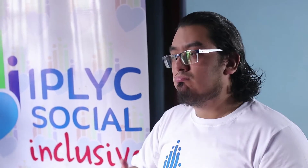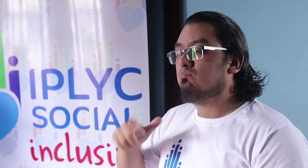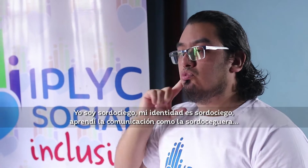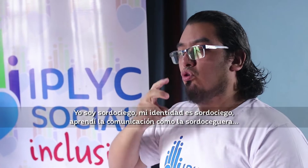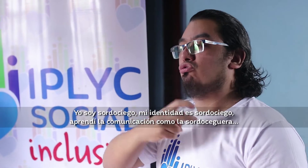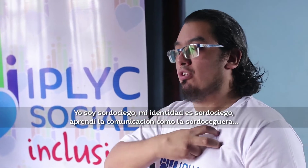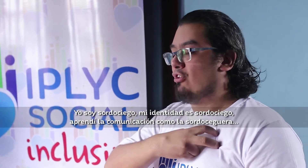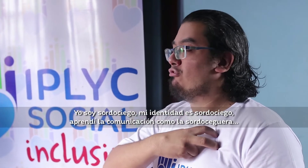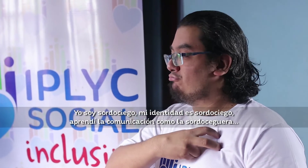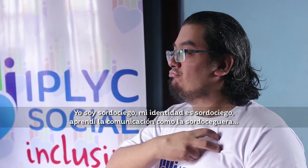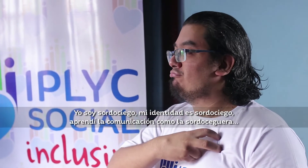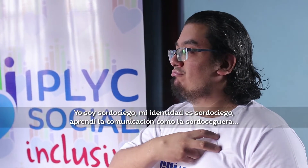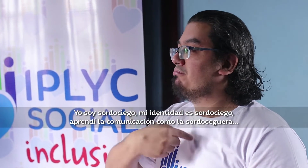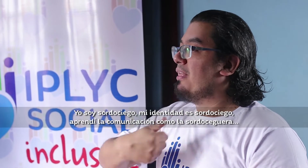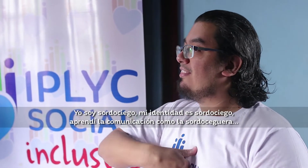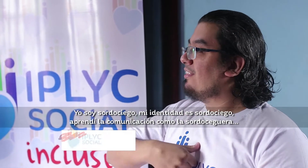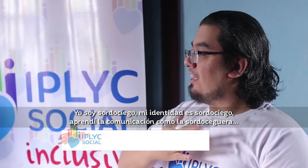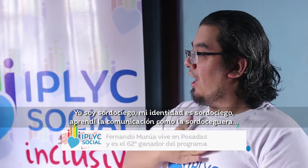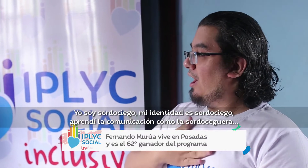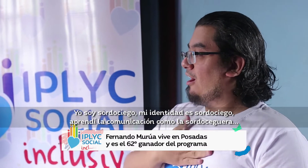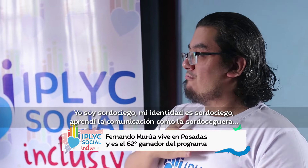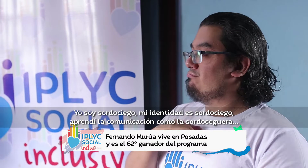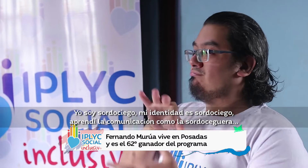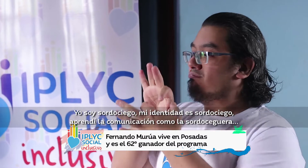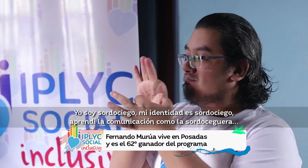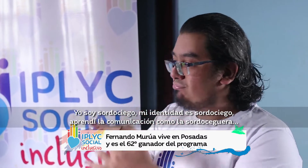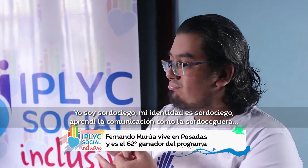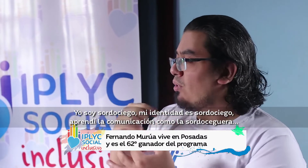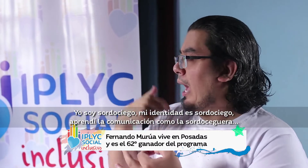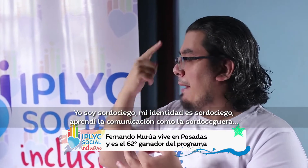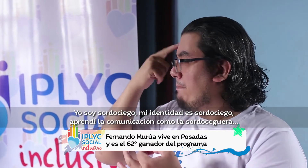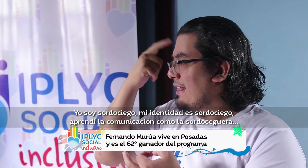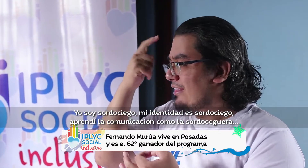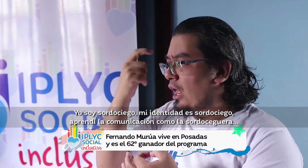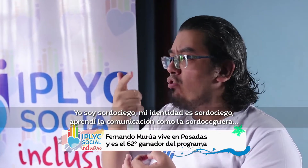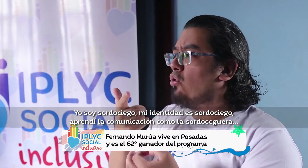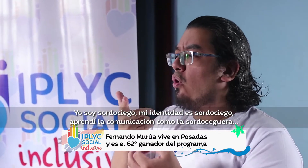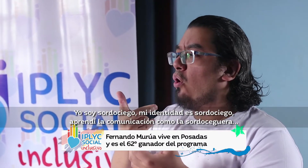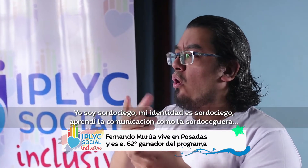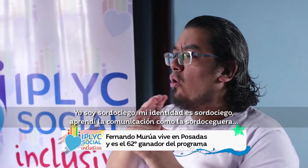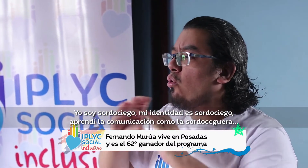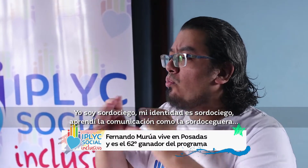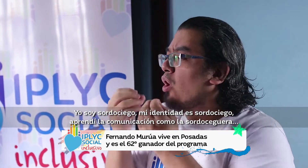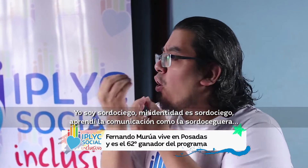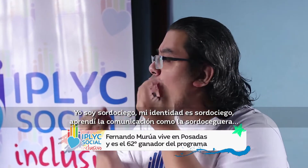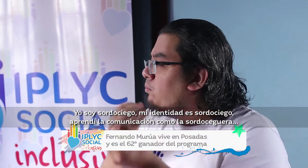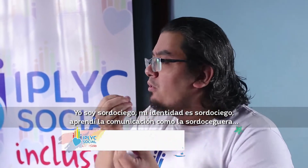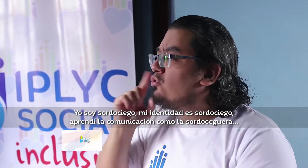Yo soy sordo ciego. Mi identidad es sordo ciego. Aprendí la comunicación como la